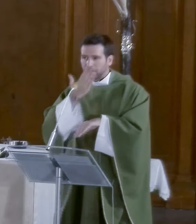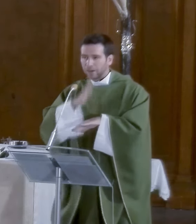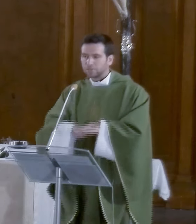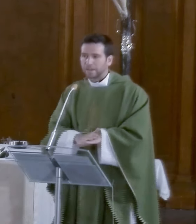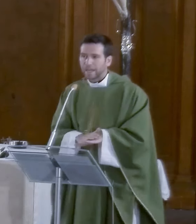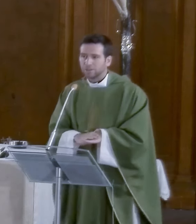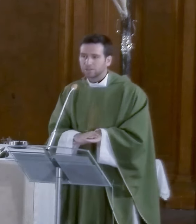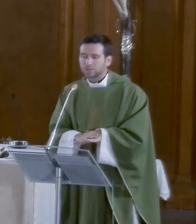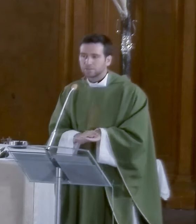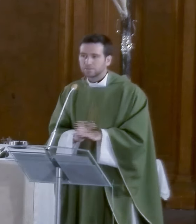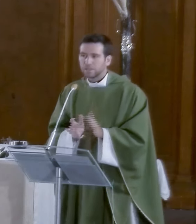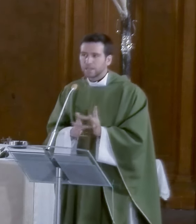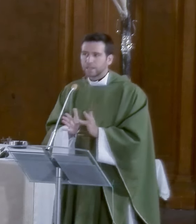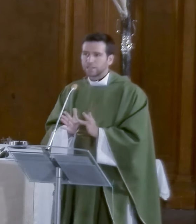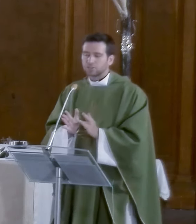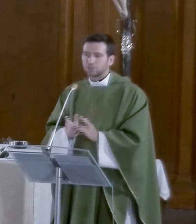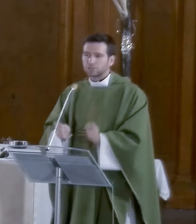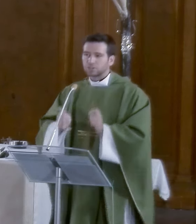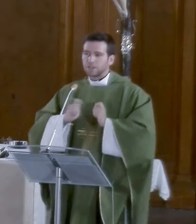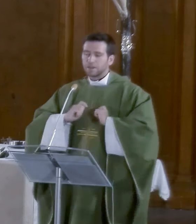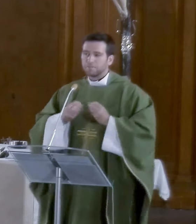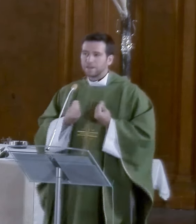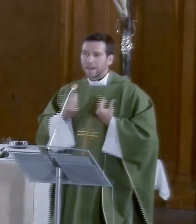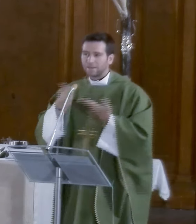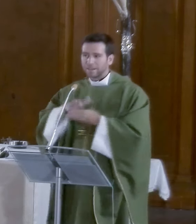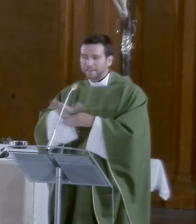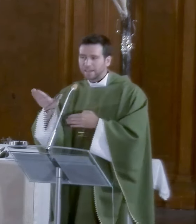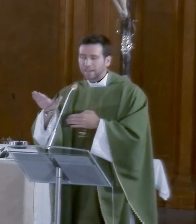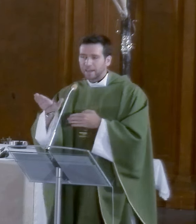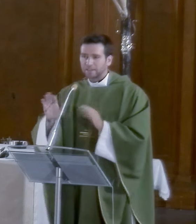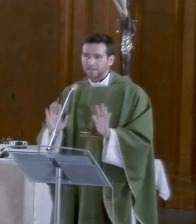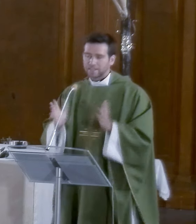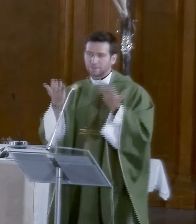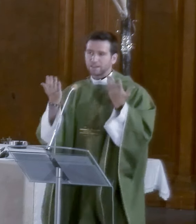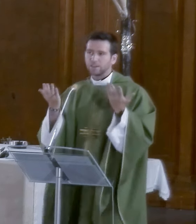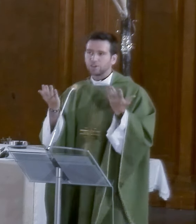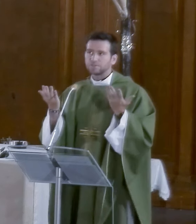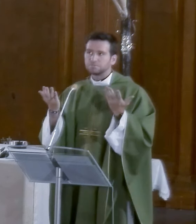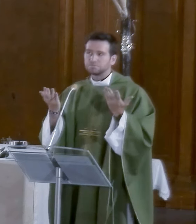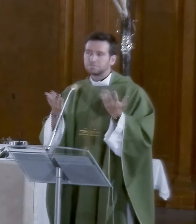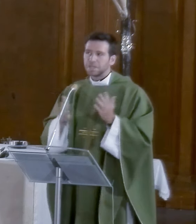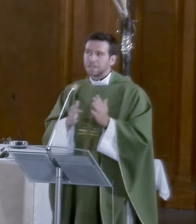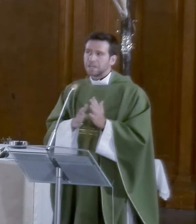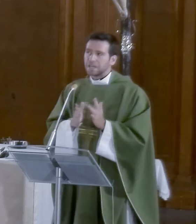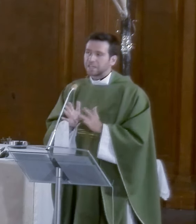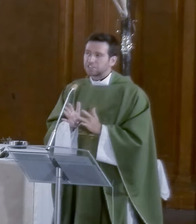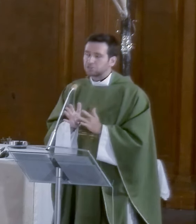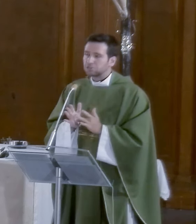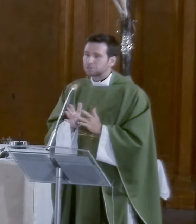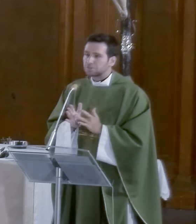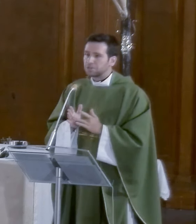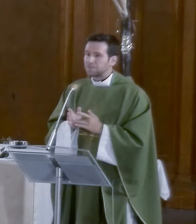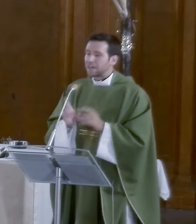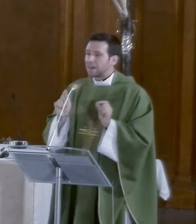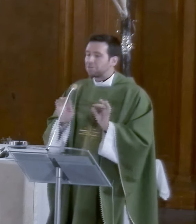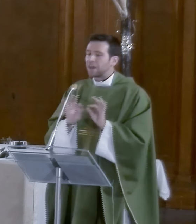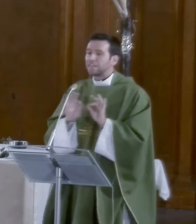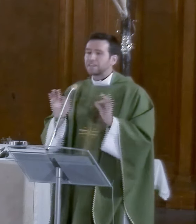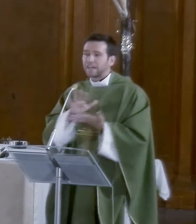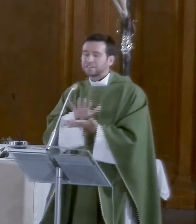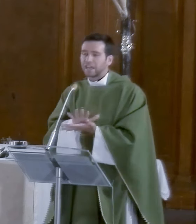me perdona los pecados, Jesús me da la vida eterna, la salvación, Jesús pues me